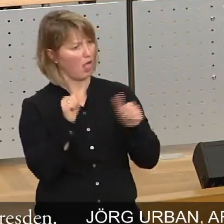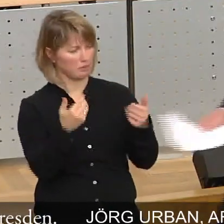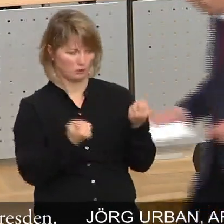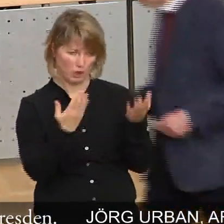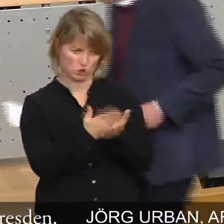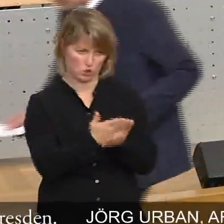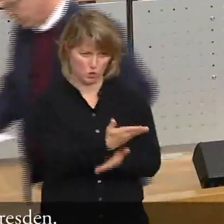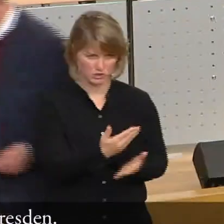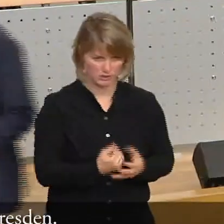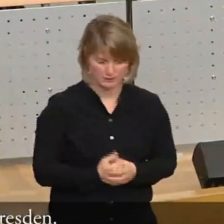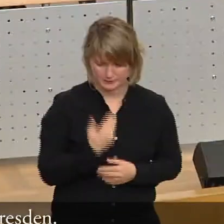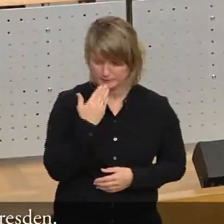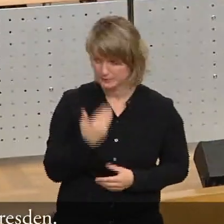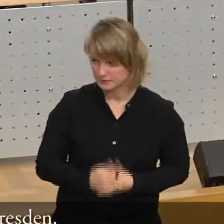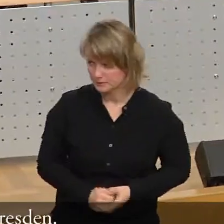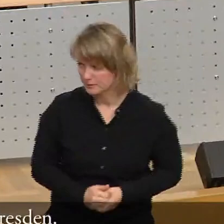Dank.